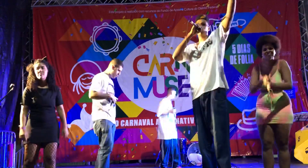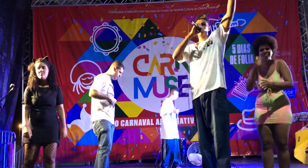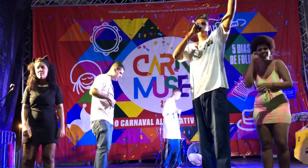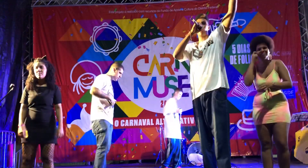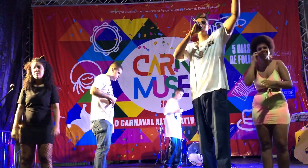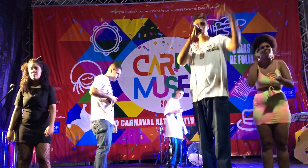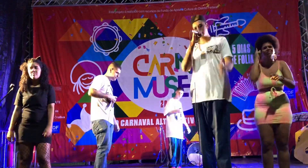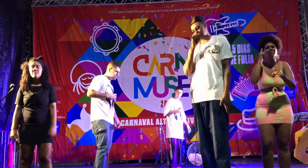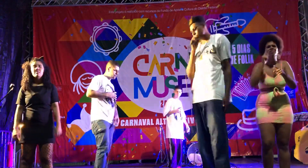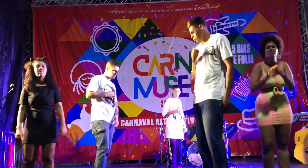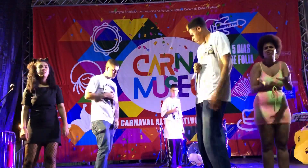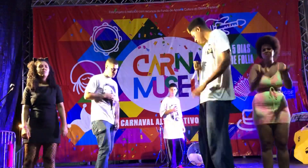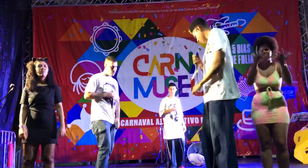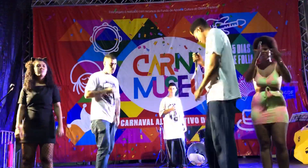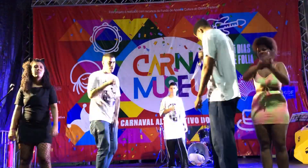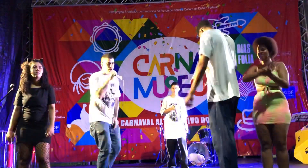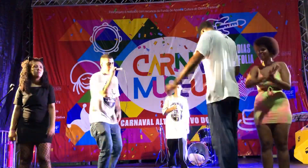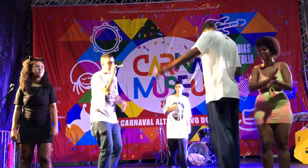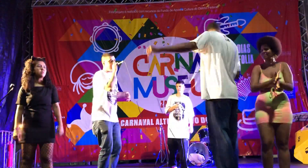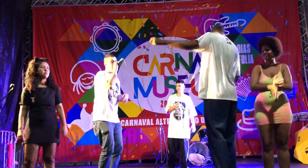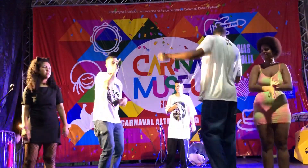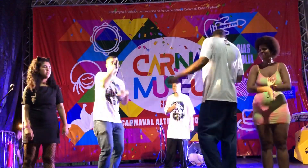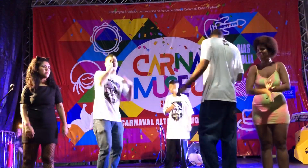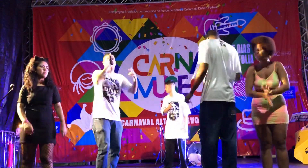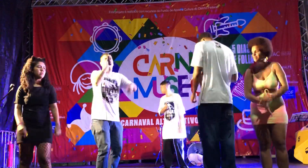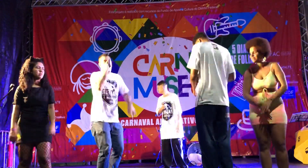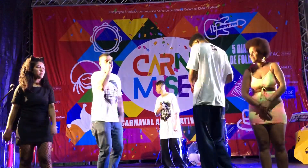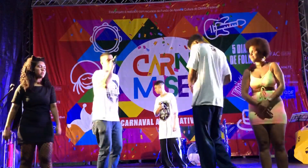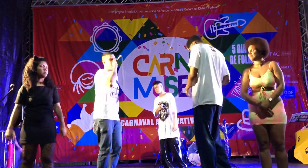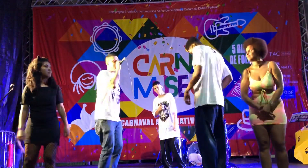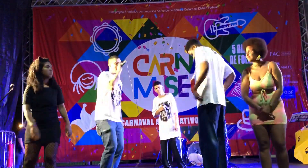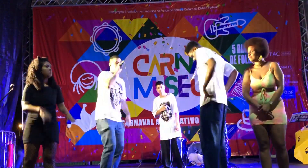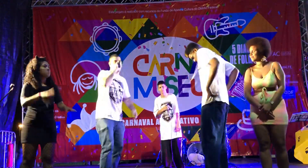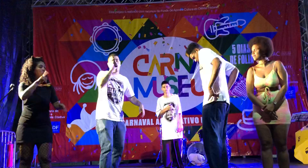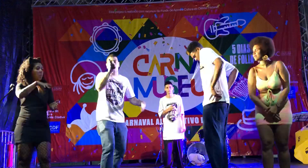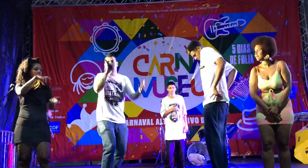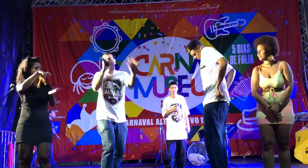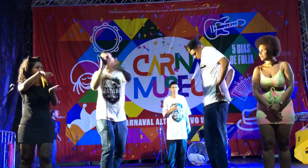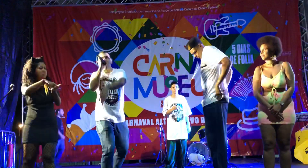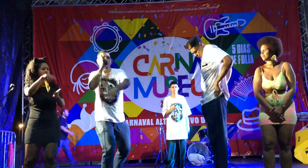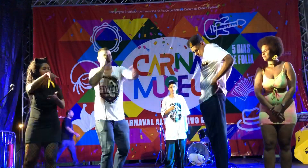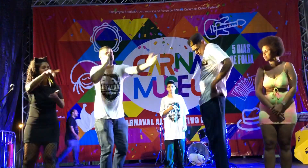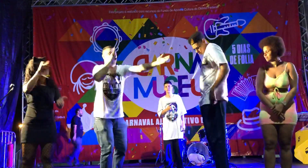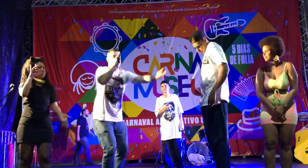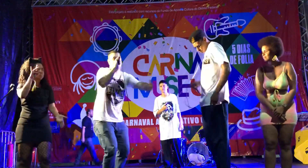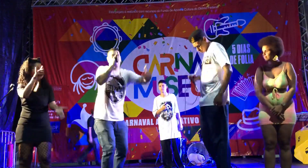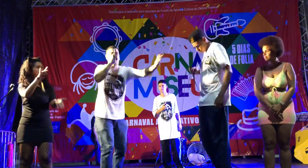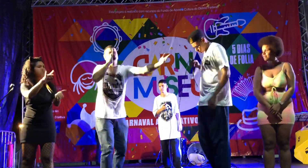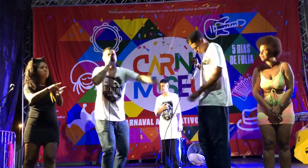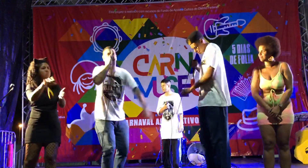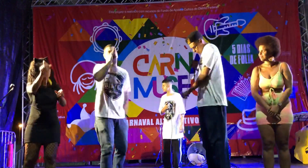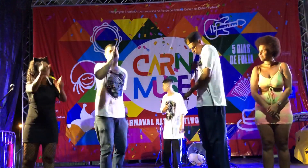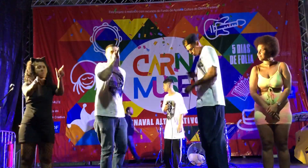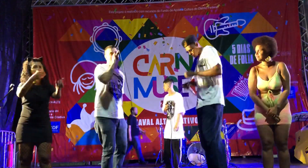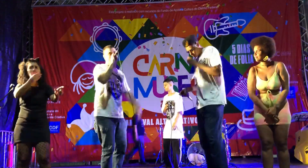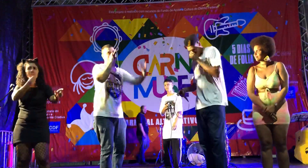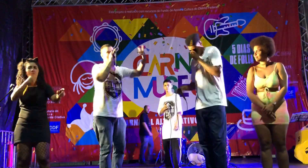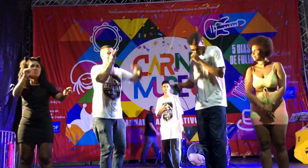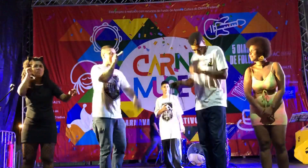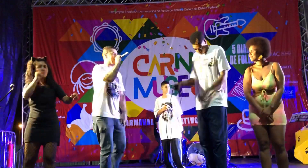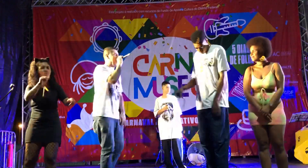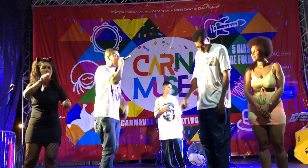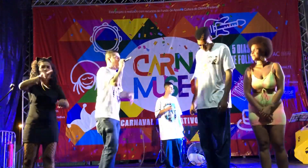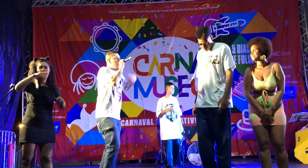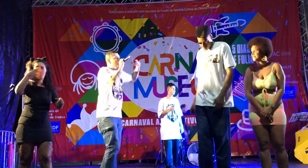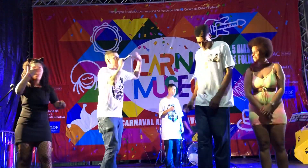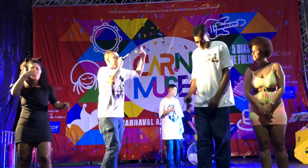Aí, fogo nos racistas. É carna museu, rolê verdadeiro. Por rapaz, pras moça, não é raparigueiro. Cê